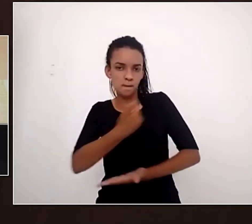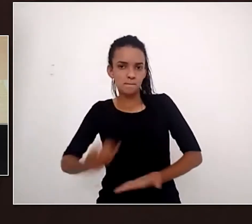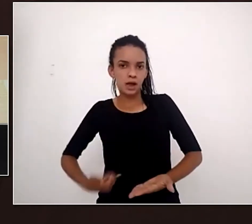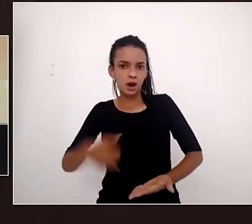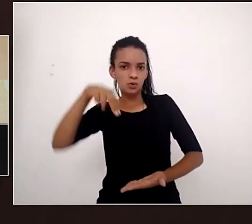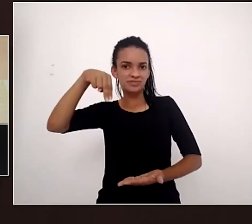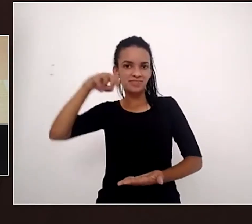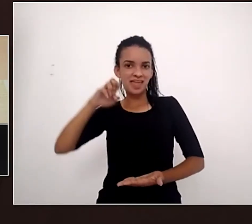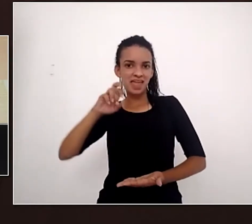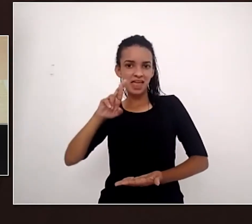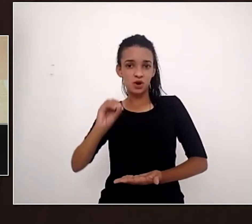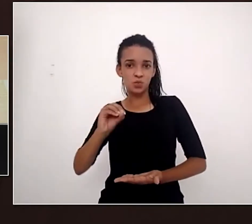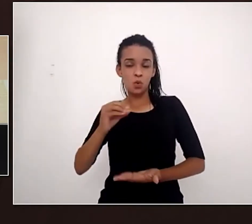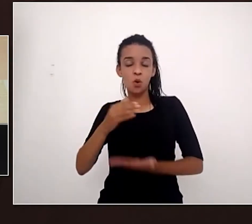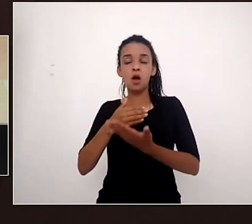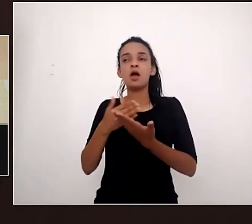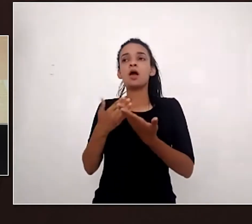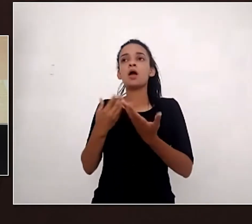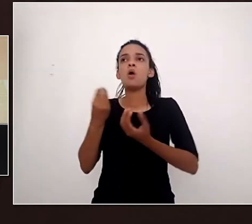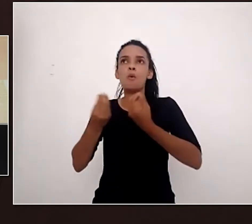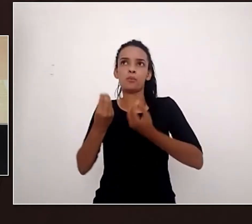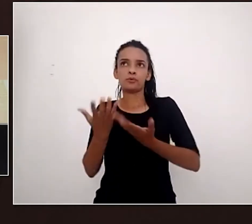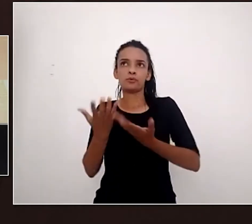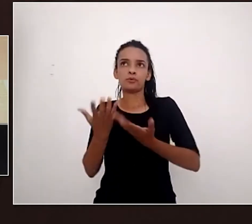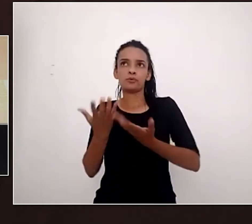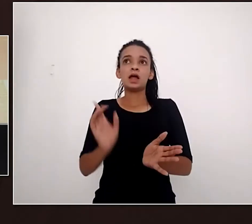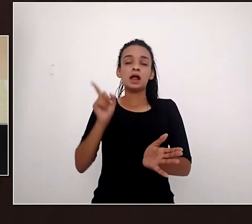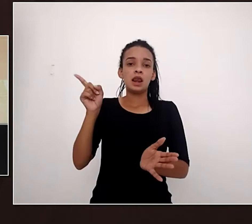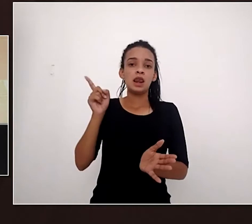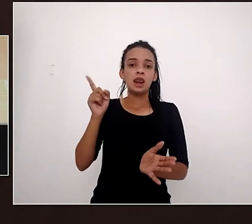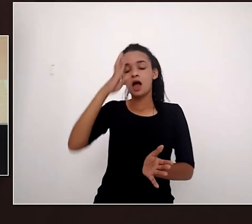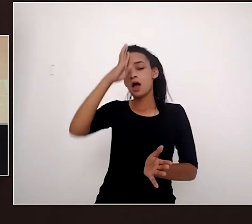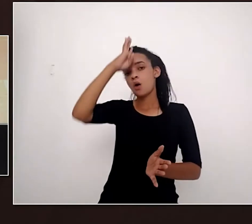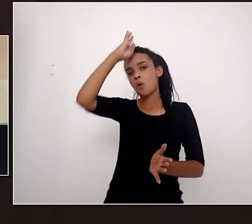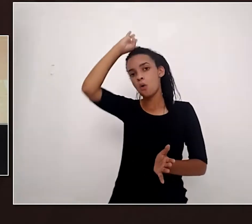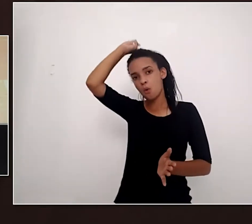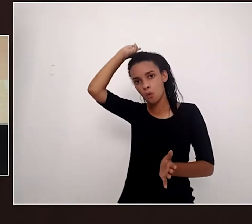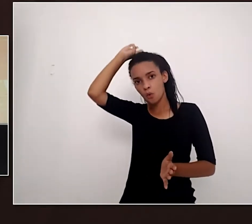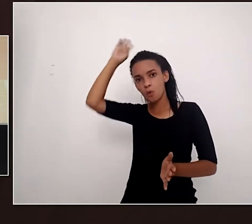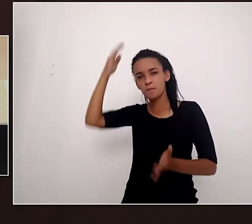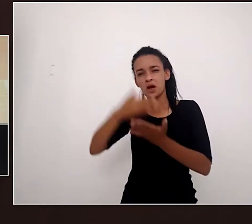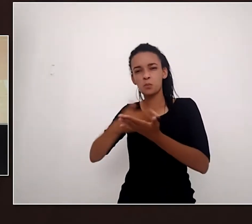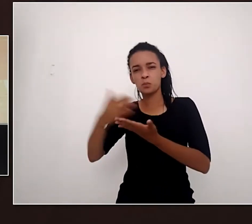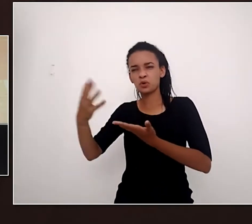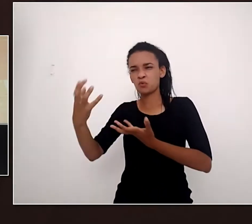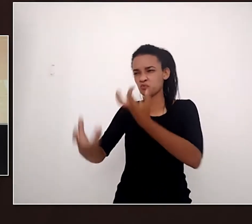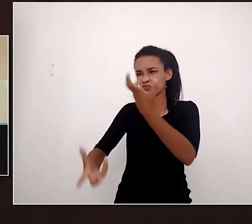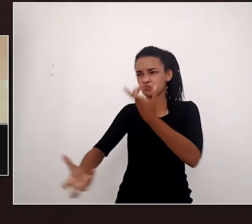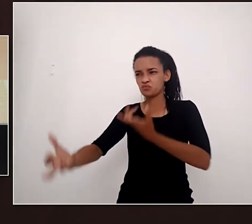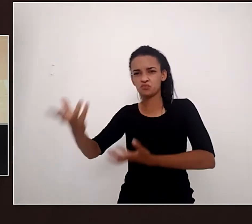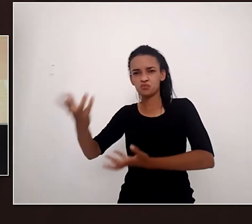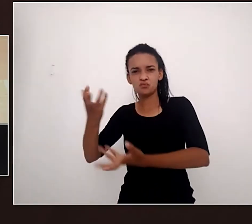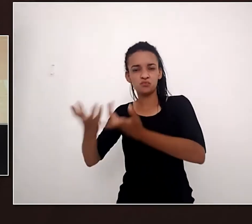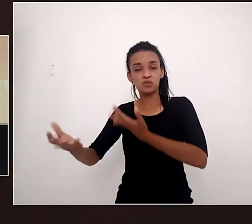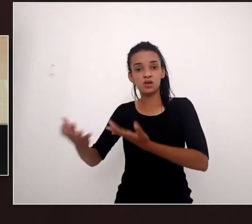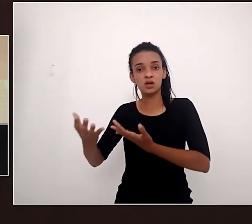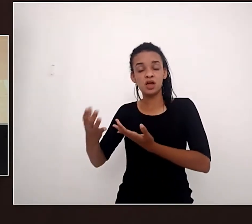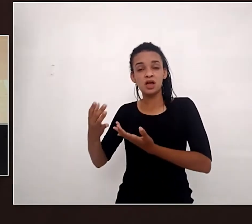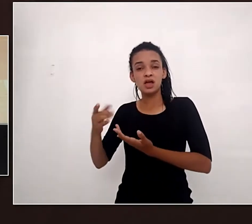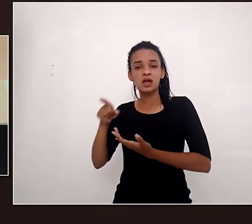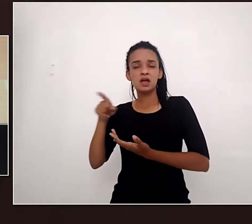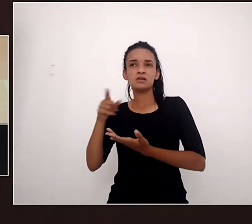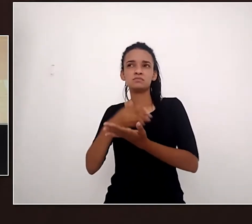de Roma. Eu já falei isso numa das mensagens. Isso foi em julho do ano 64.